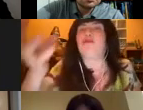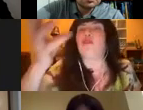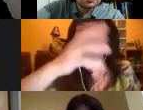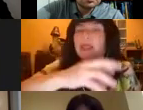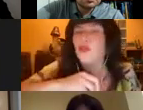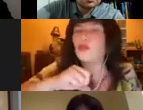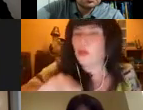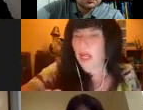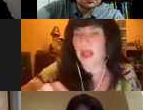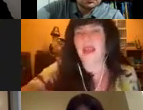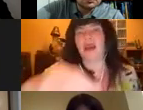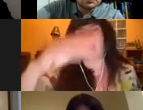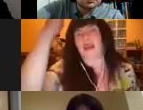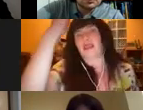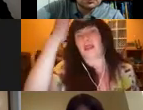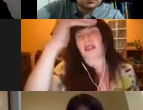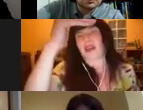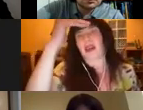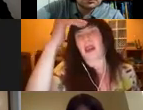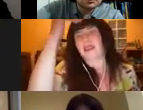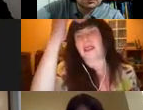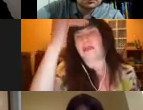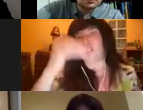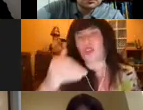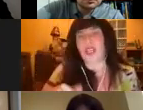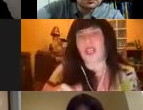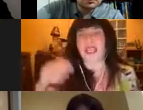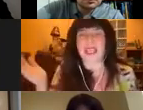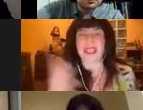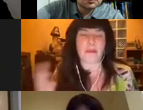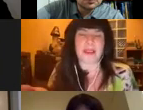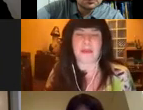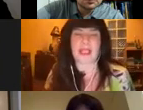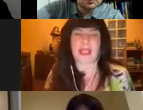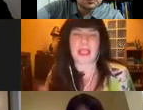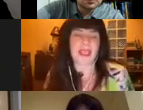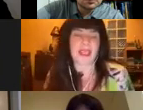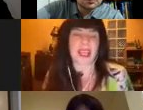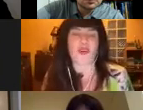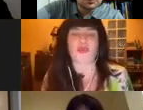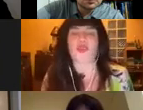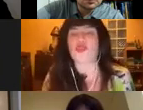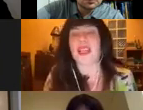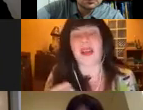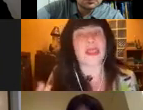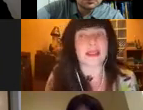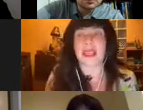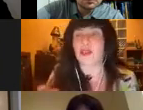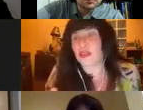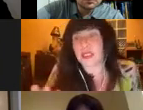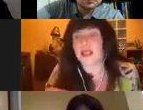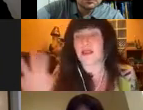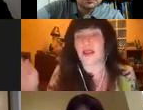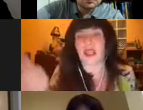darle forma de estructura a estas, ¿verdad?, a estas definiciones que ya estaban previamente en los estudios sobre lenguas de señas, no